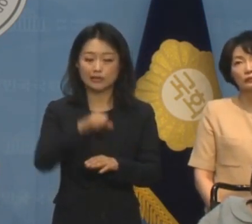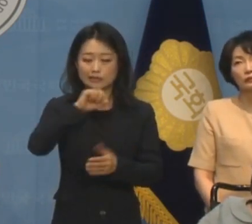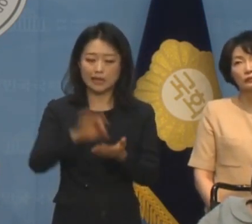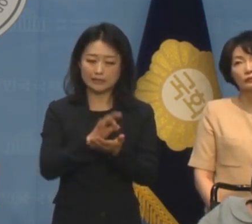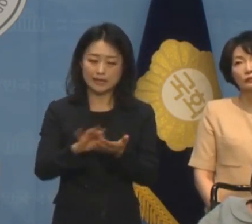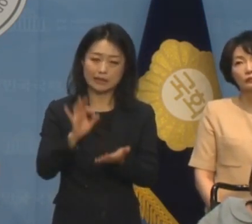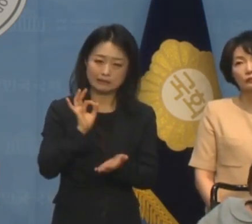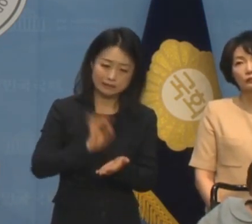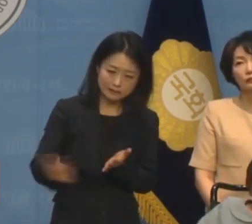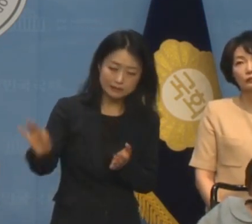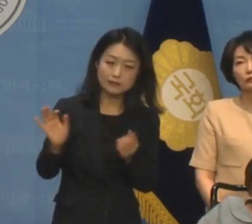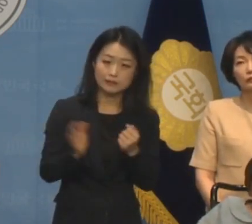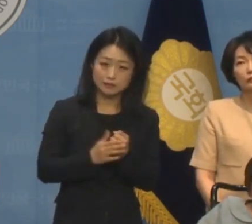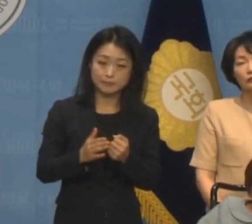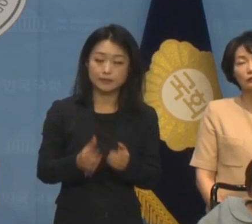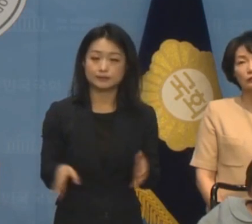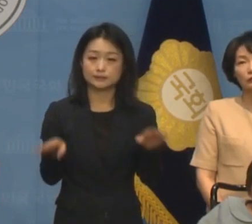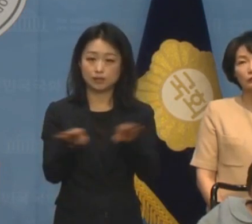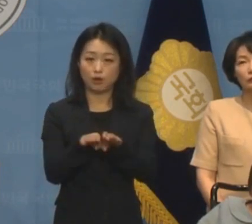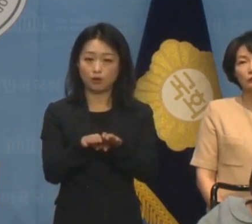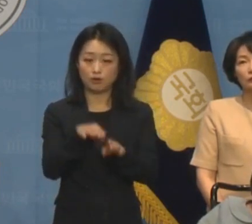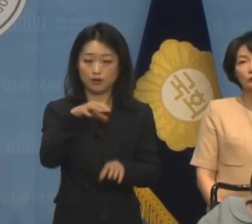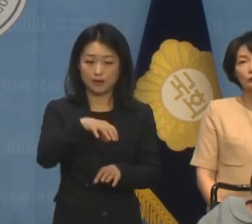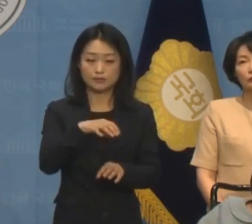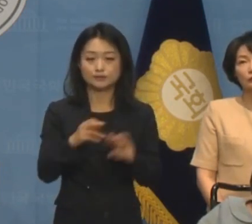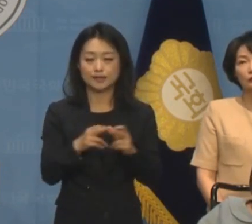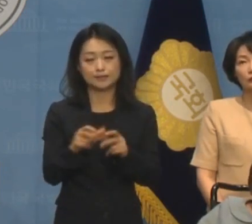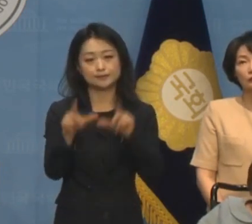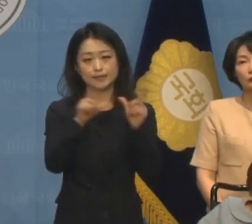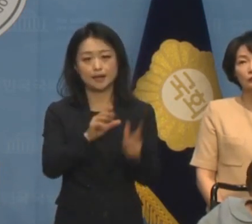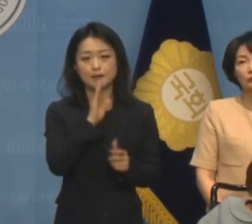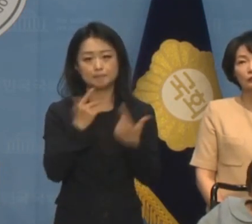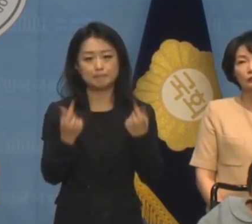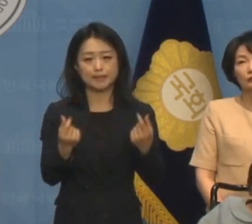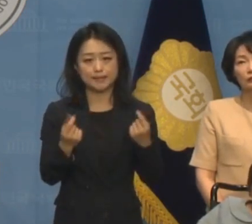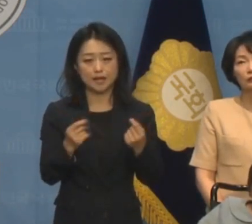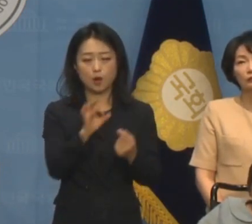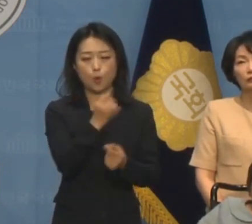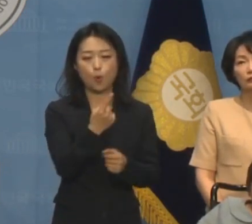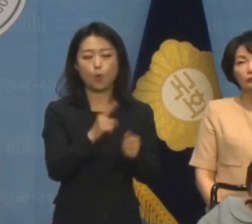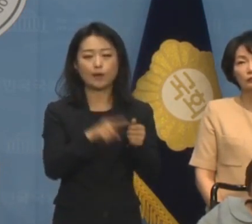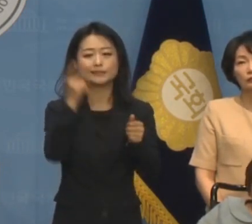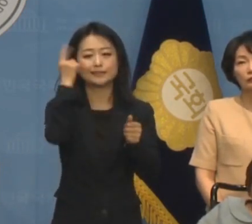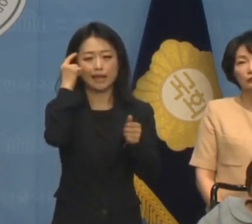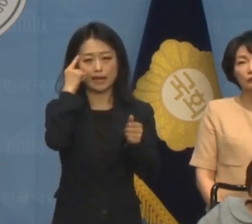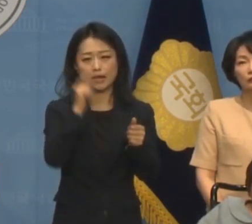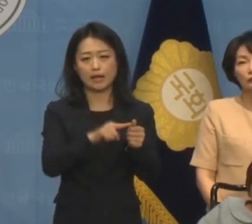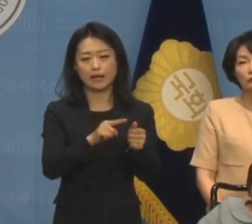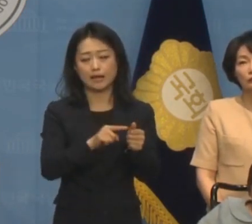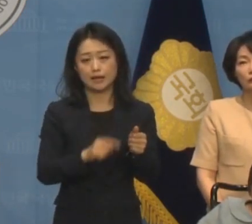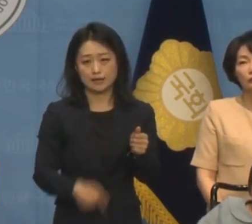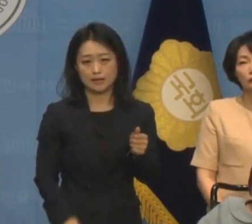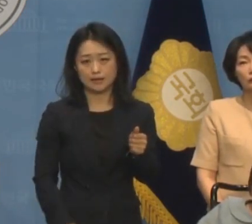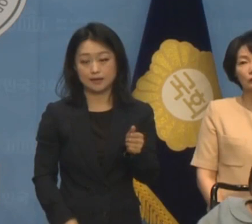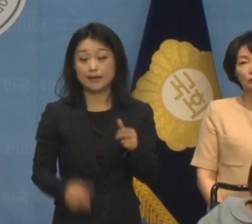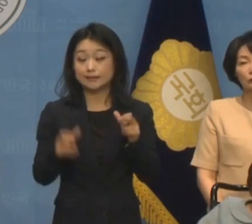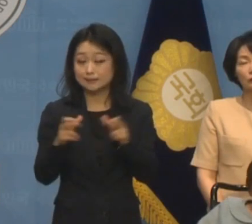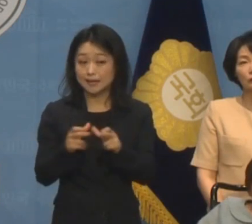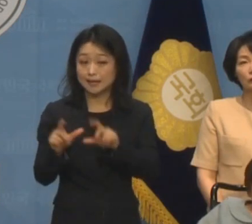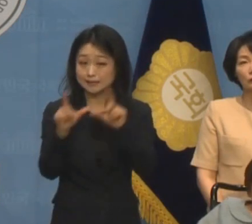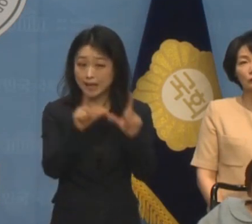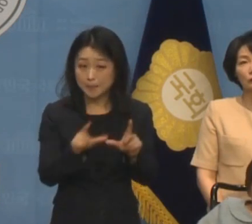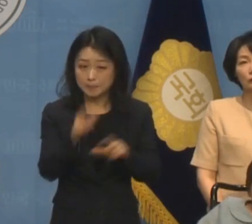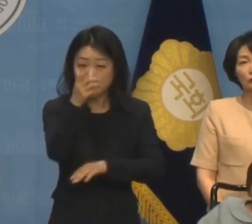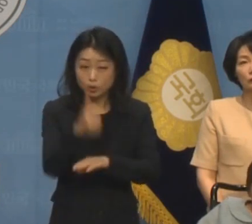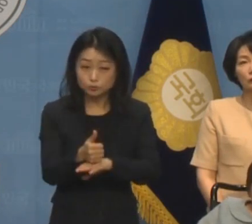들기 때문에 시설이 사는 것이 맞다라고 하는 이러한 판단이 장애인의